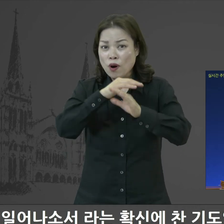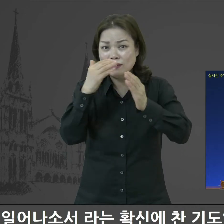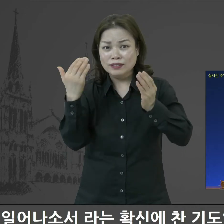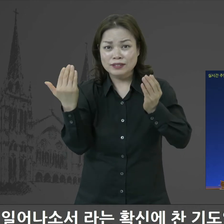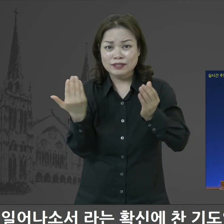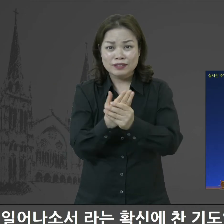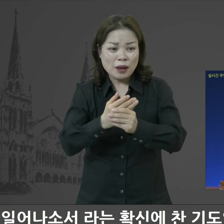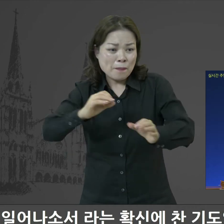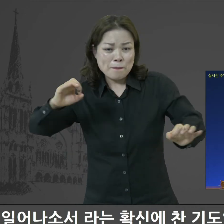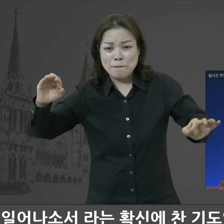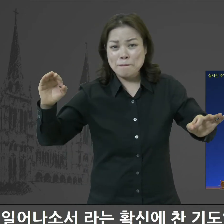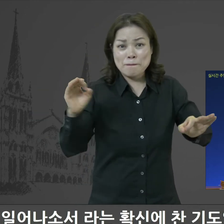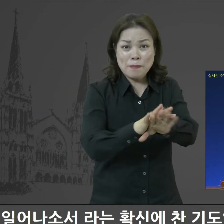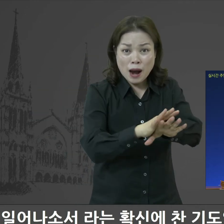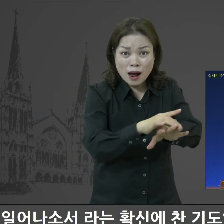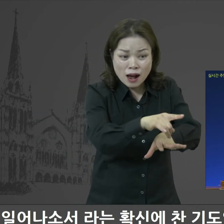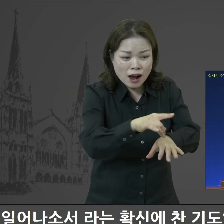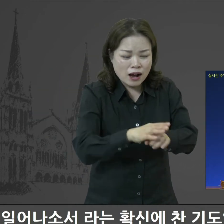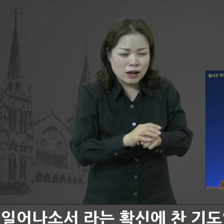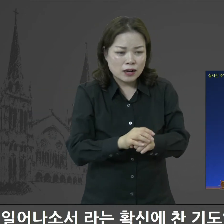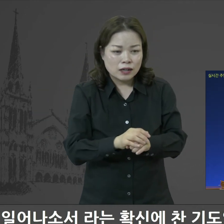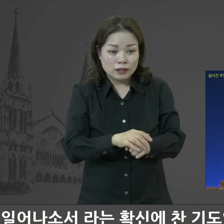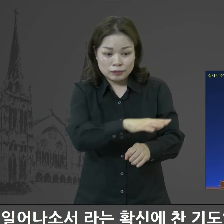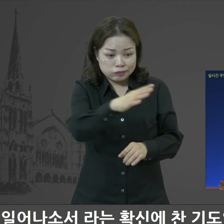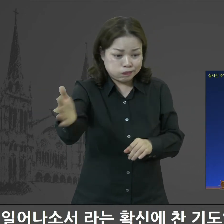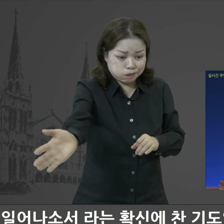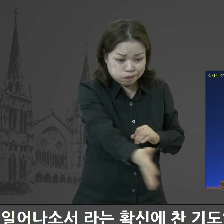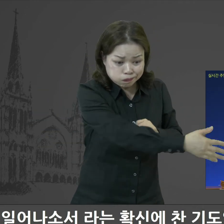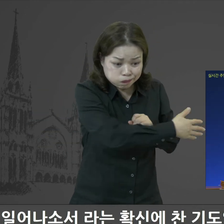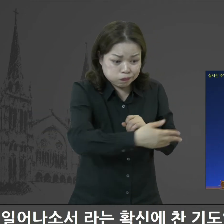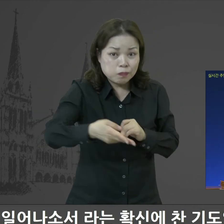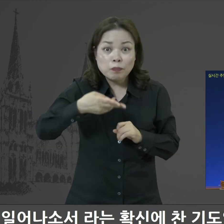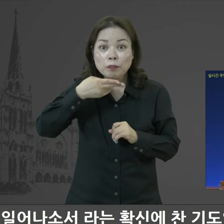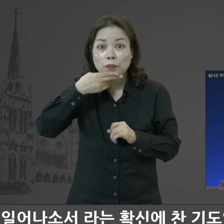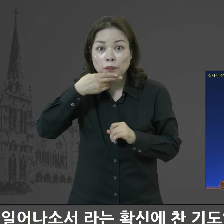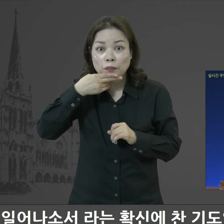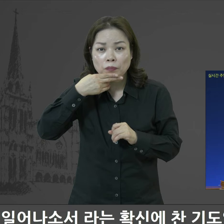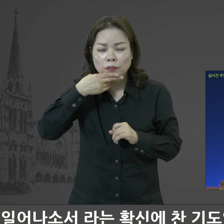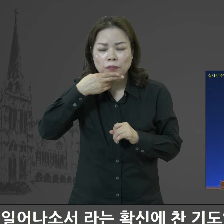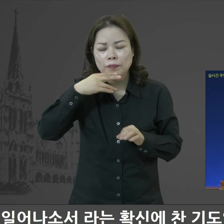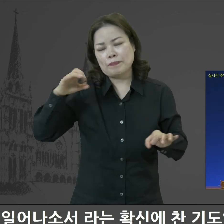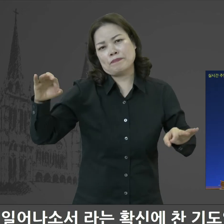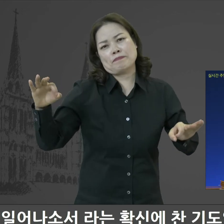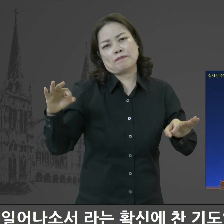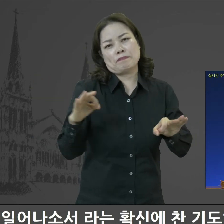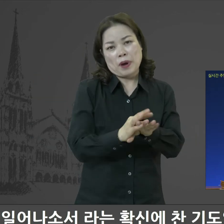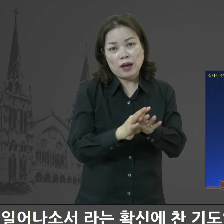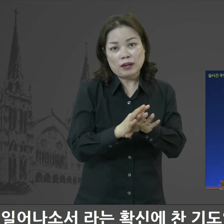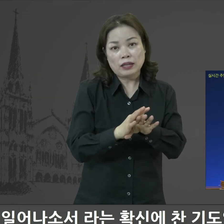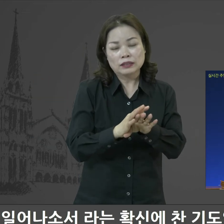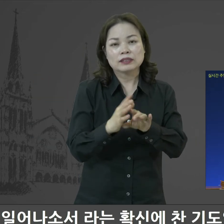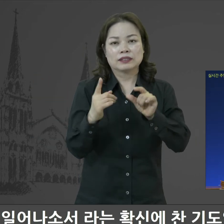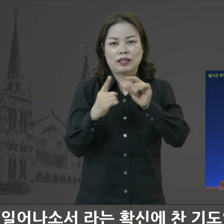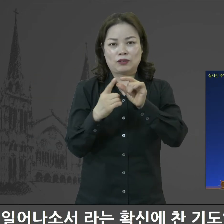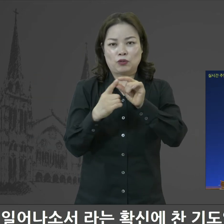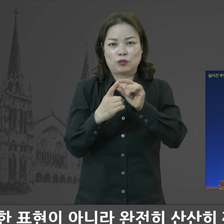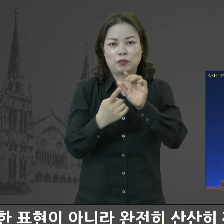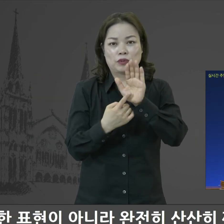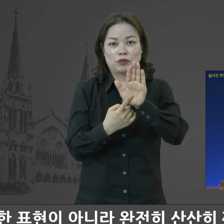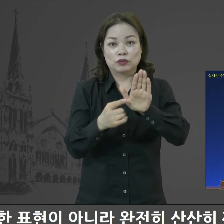완전히 산산이 깨트려 버려 가지고 흔적도 남지 않게 흩는다는 것을 지금 이 단어가 표현하고